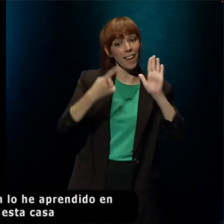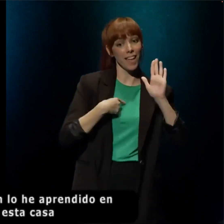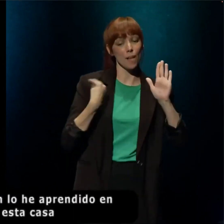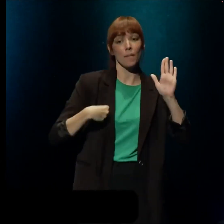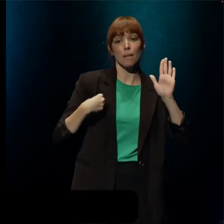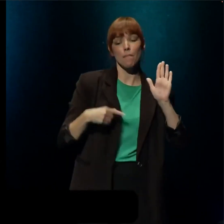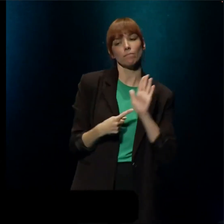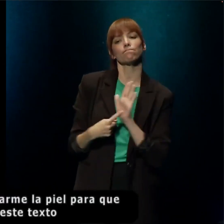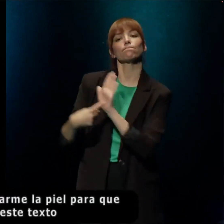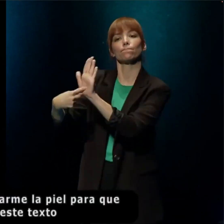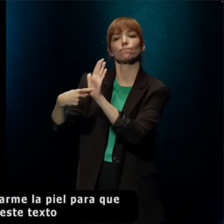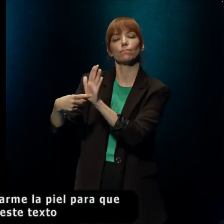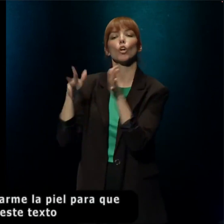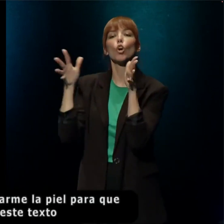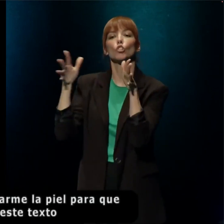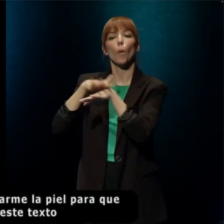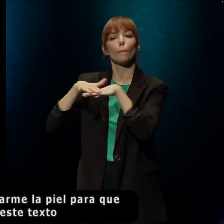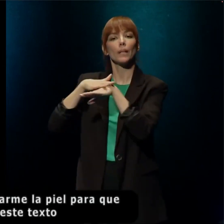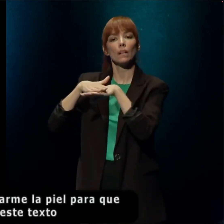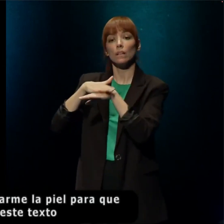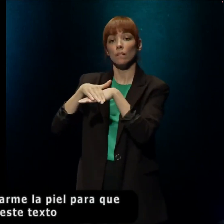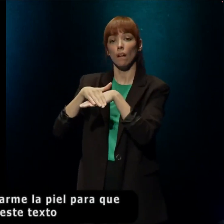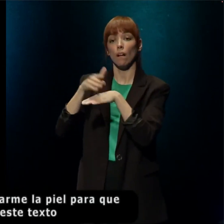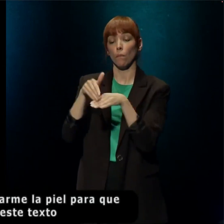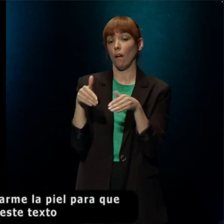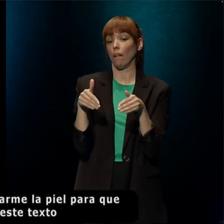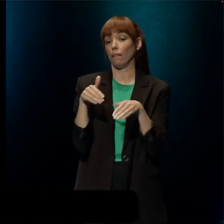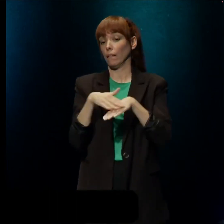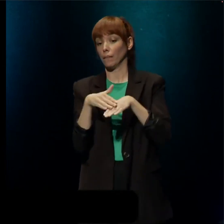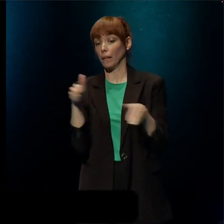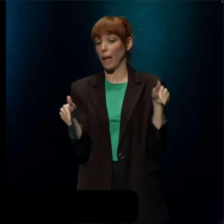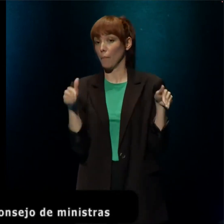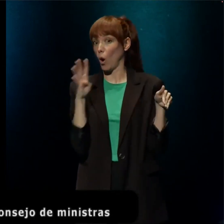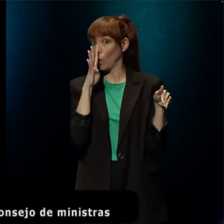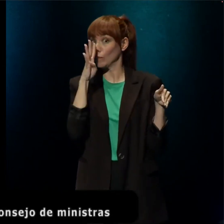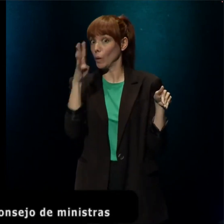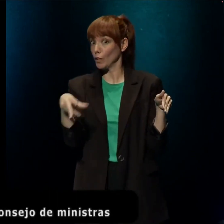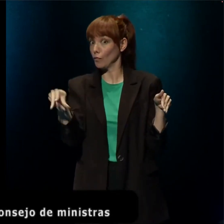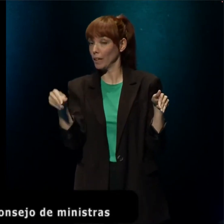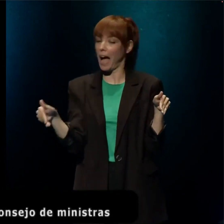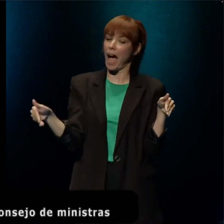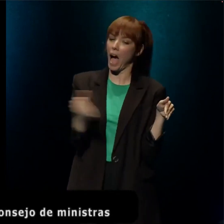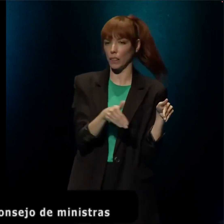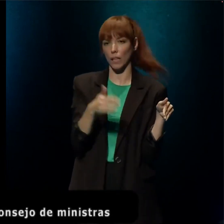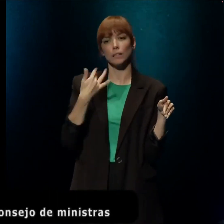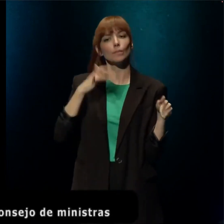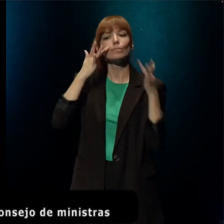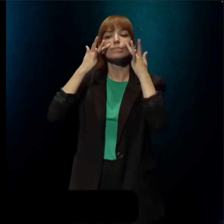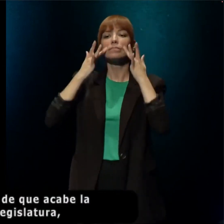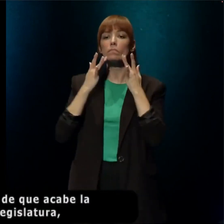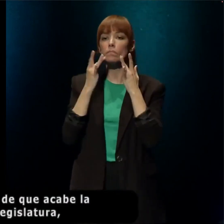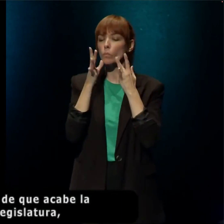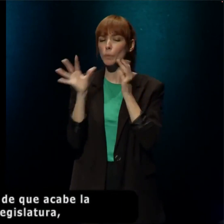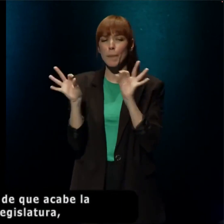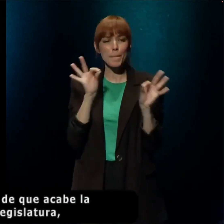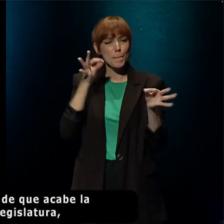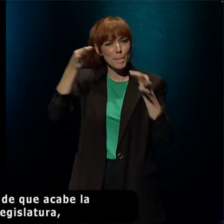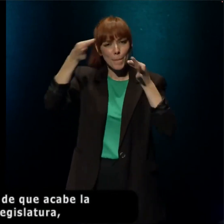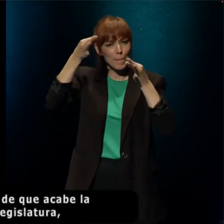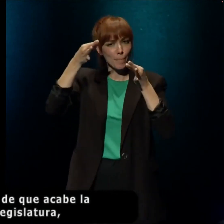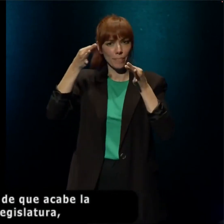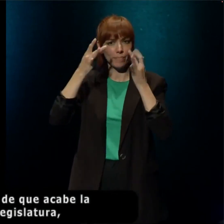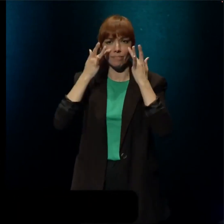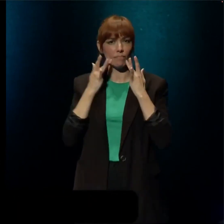Ministras antes de que acabe la legislatura, porque el trabajo está finalizado y precisamos